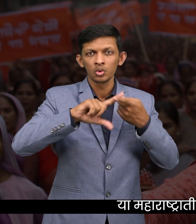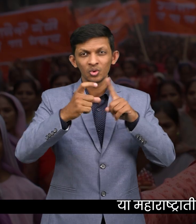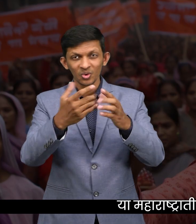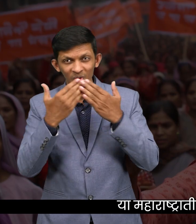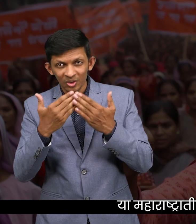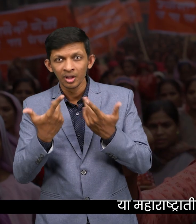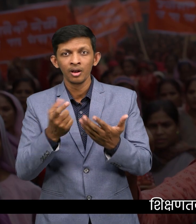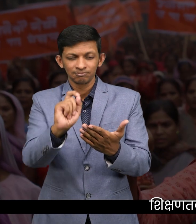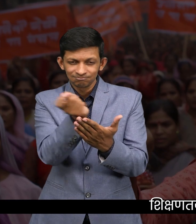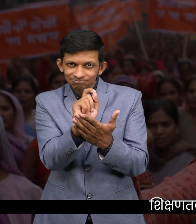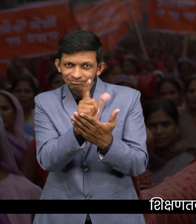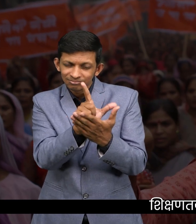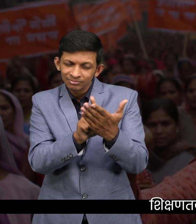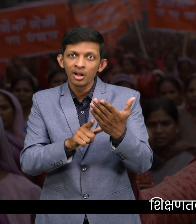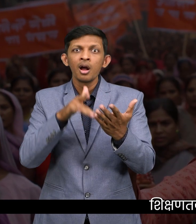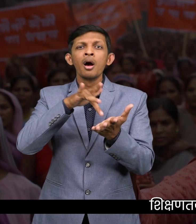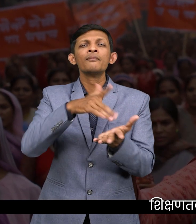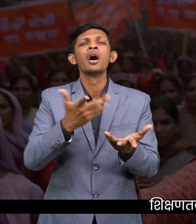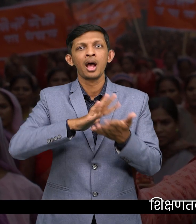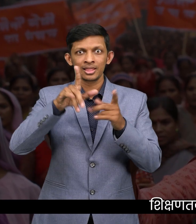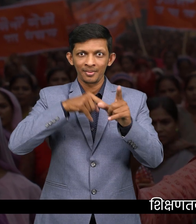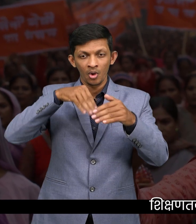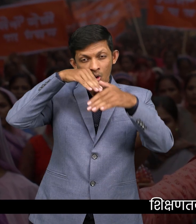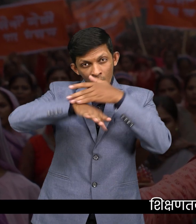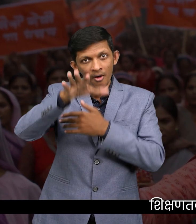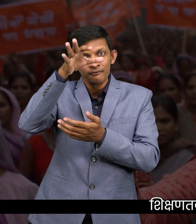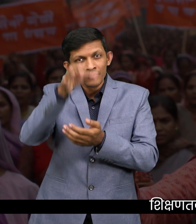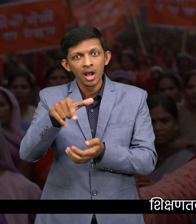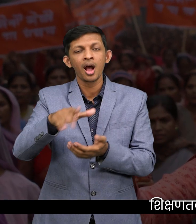भारतीय समाजसुधारक, शिक्षणतज्ज्ञ आणि कवयित्री होत्या.